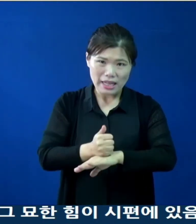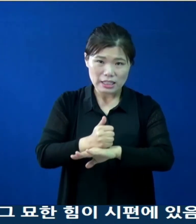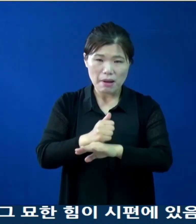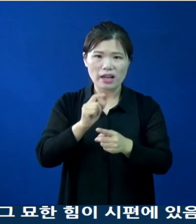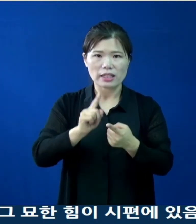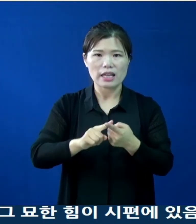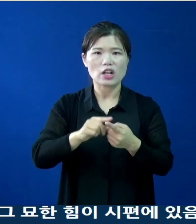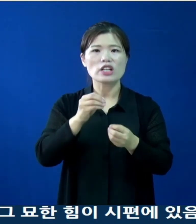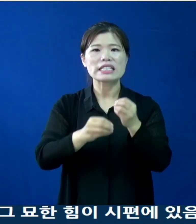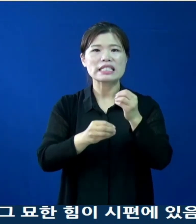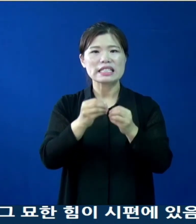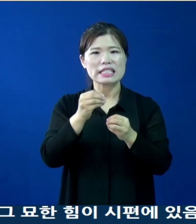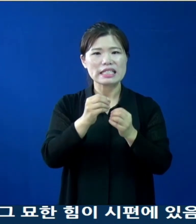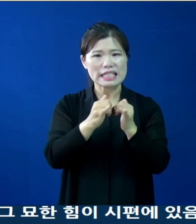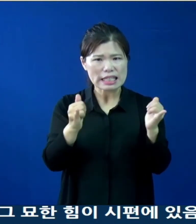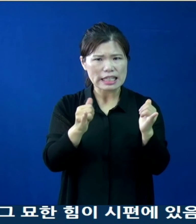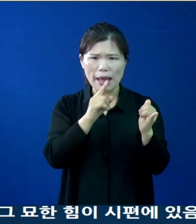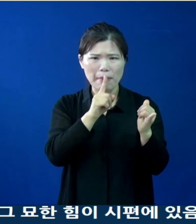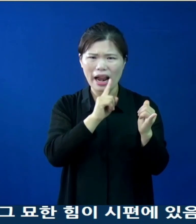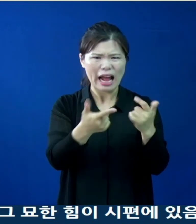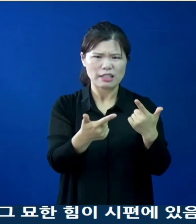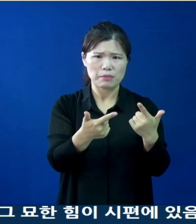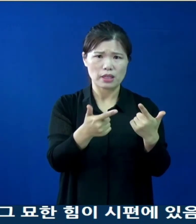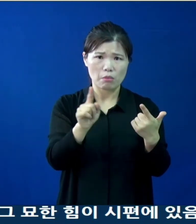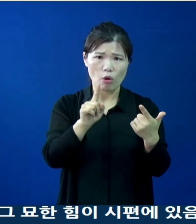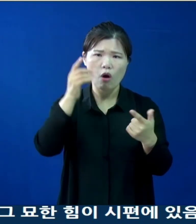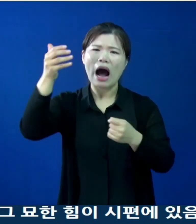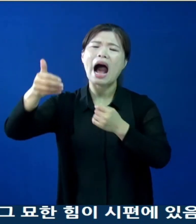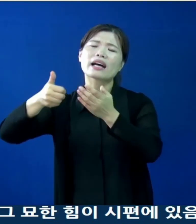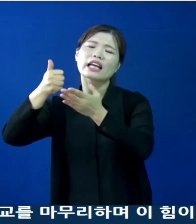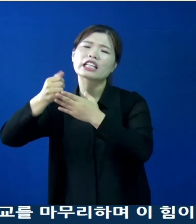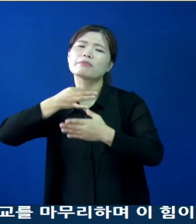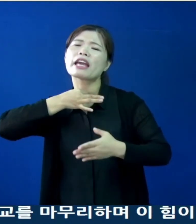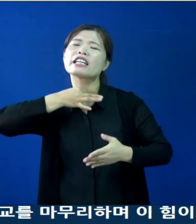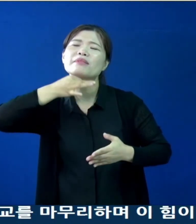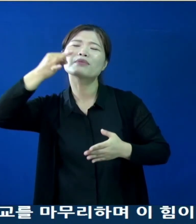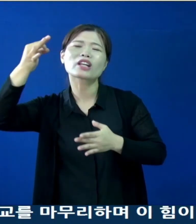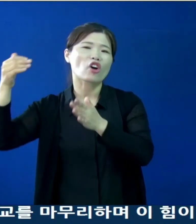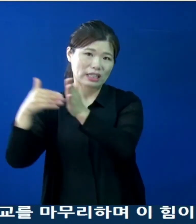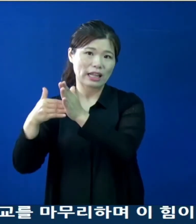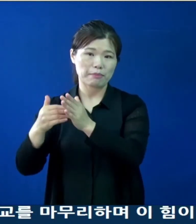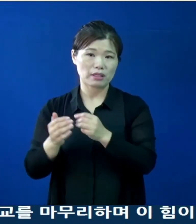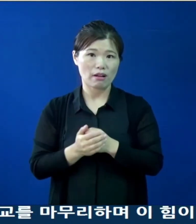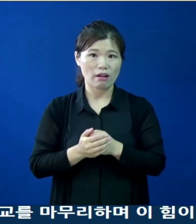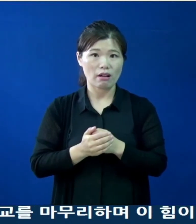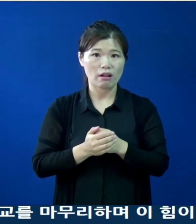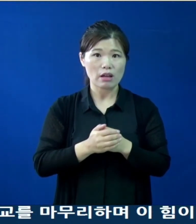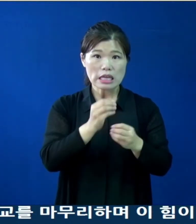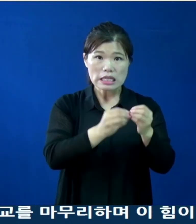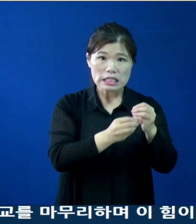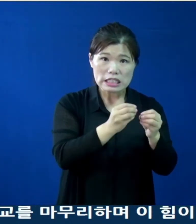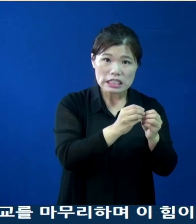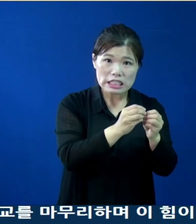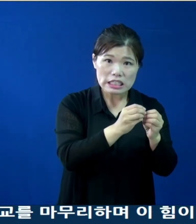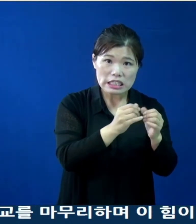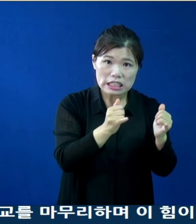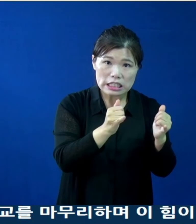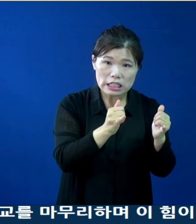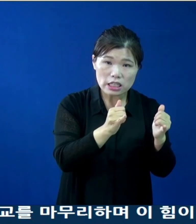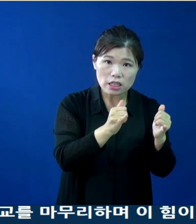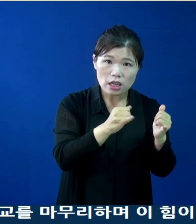시인의 소리가 아니라 하나님의 음성으로 끝나는 겁니다. 시인이 자기의 깨달은 바를